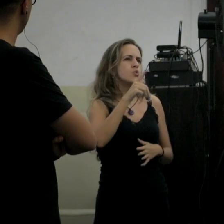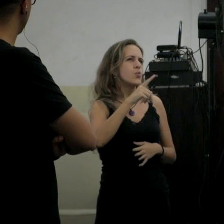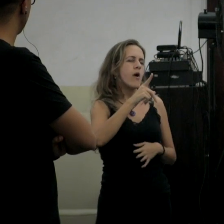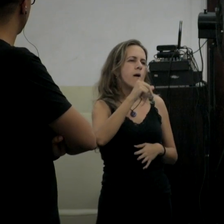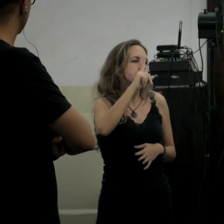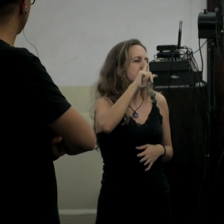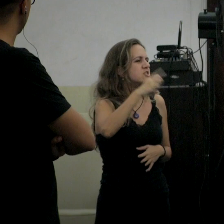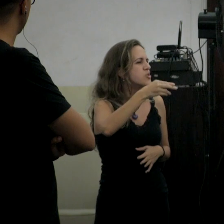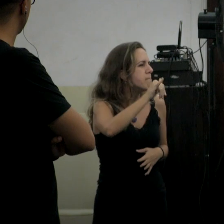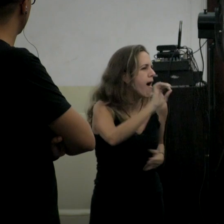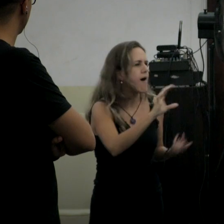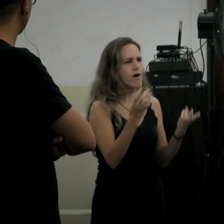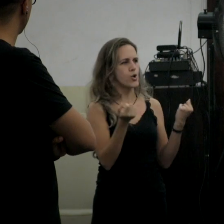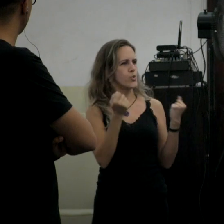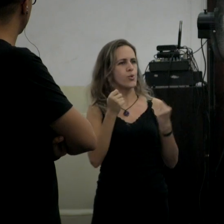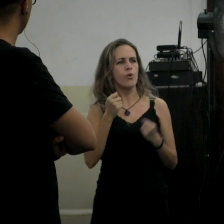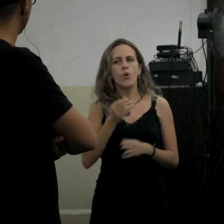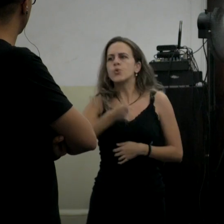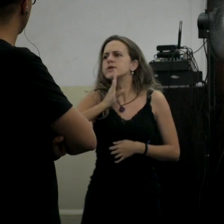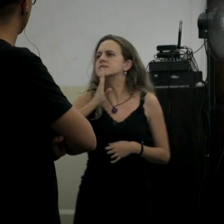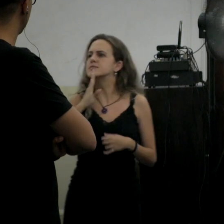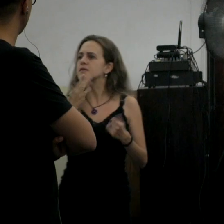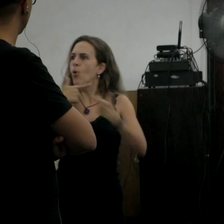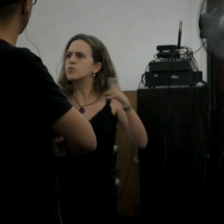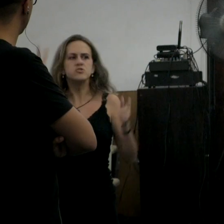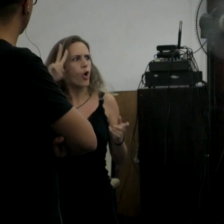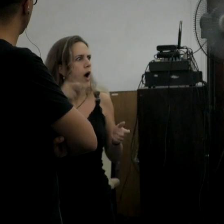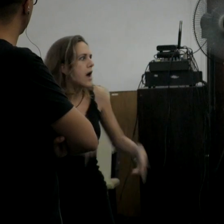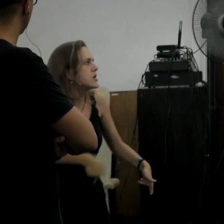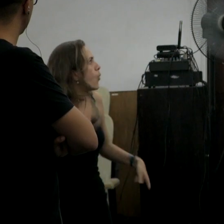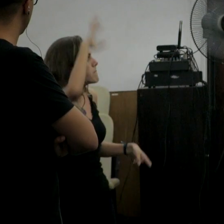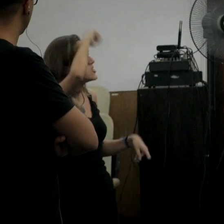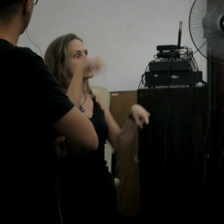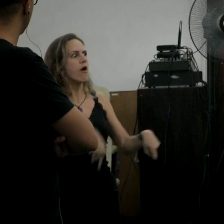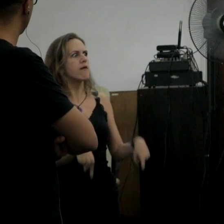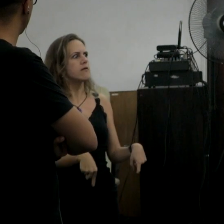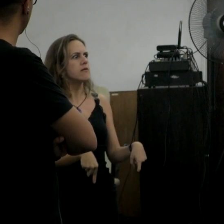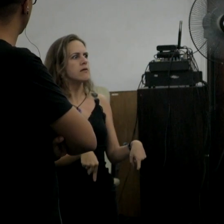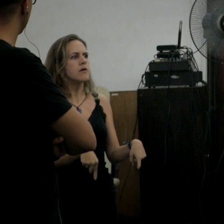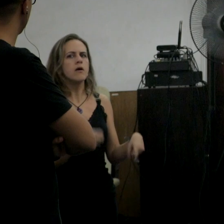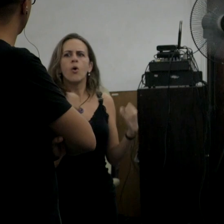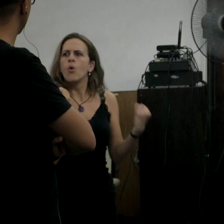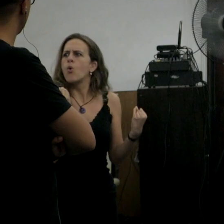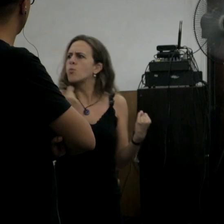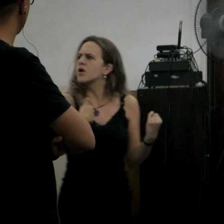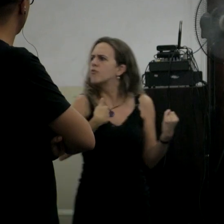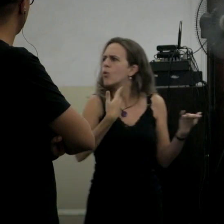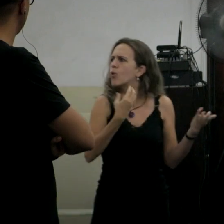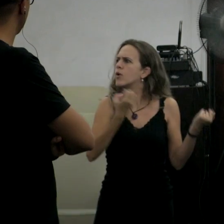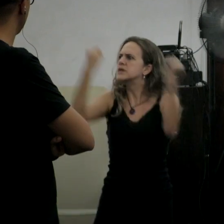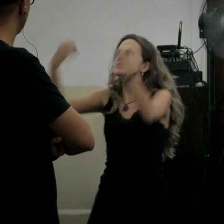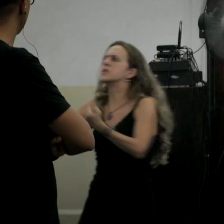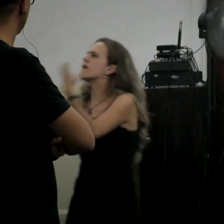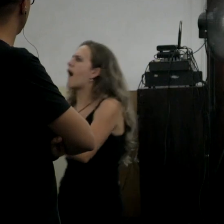dos deuses indígenas, ou outras histórias, e aqui eu aprendi. Foi isso